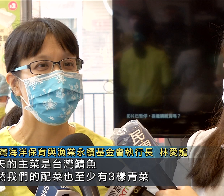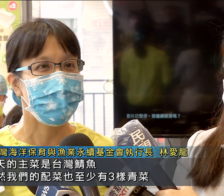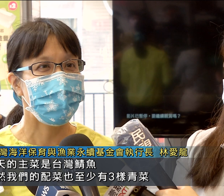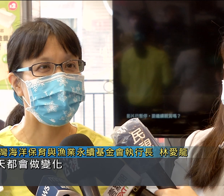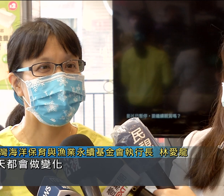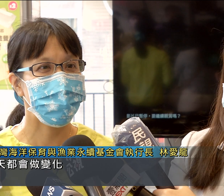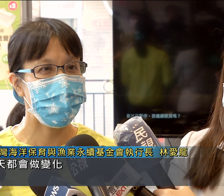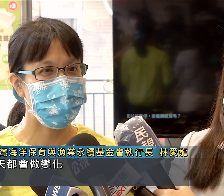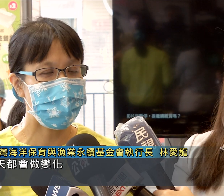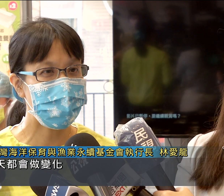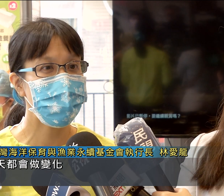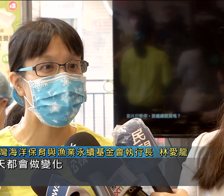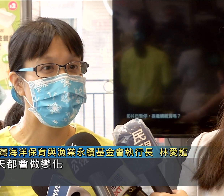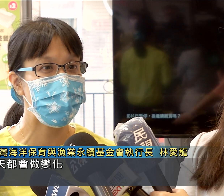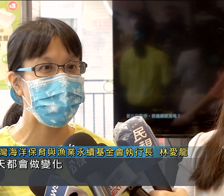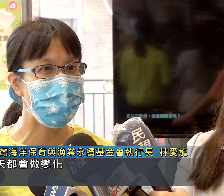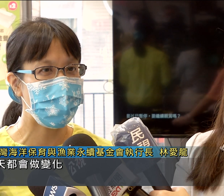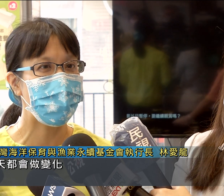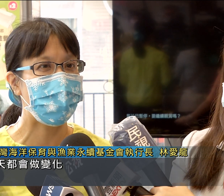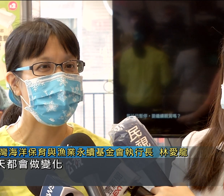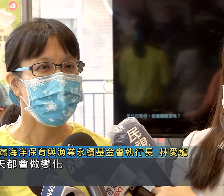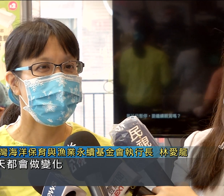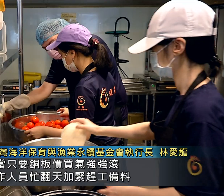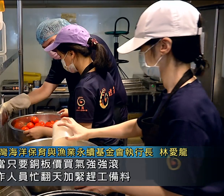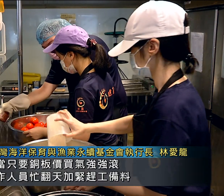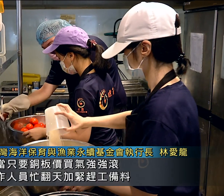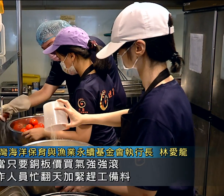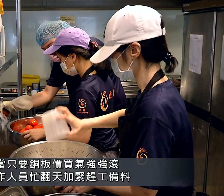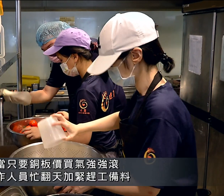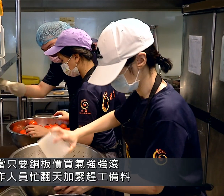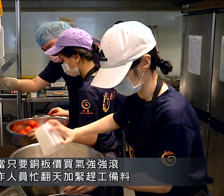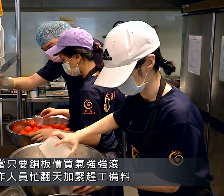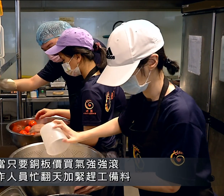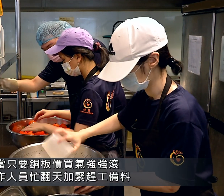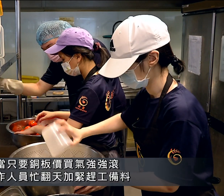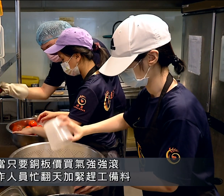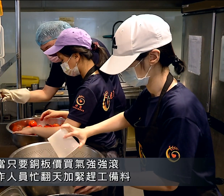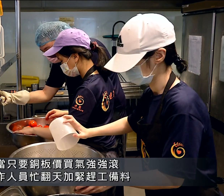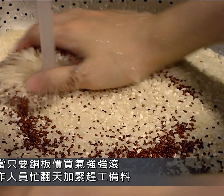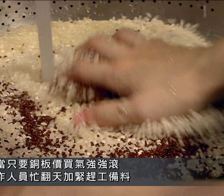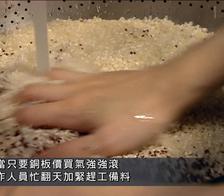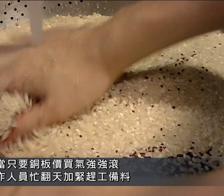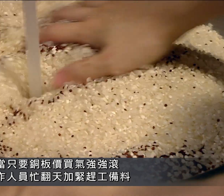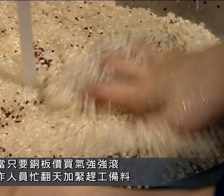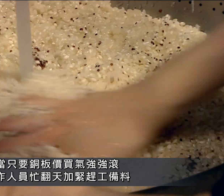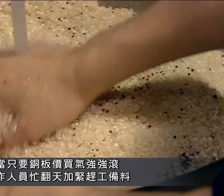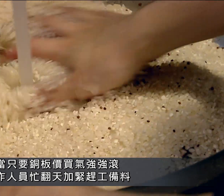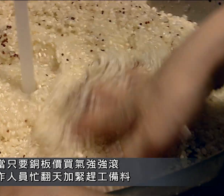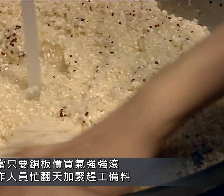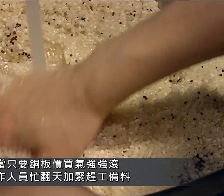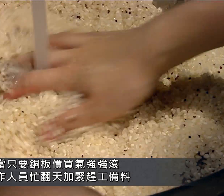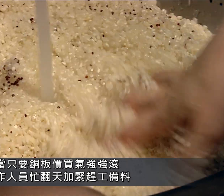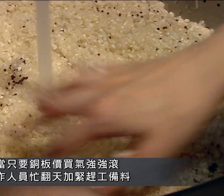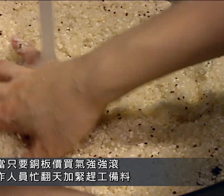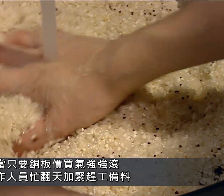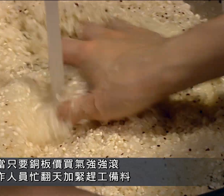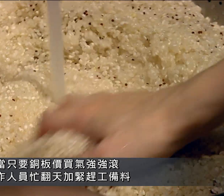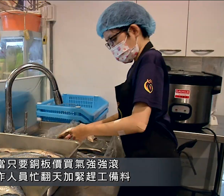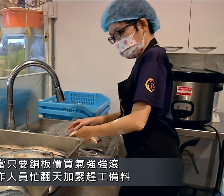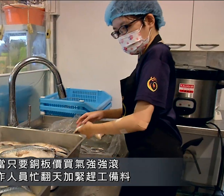那每天都会做变化。 便当只要铜板价，买气抢抢棍，工作人员忙翻天，加紧赶工备料，把青